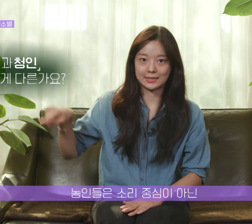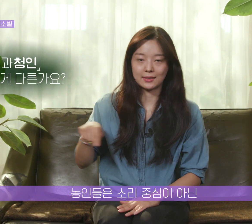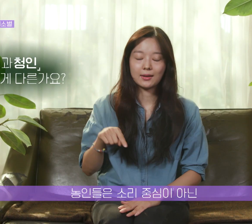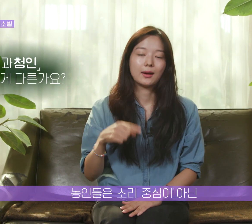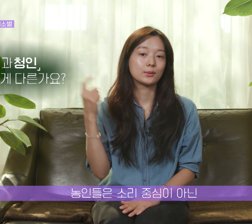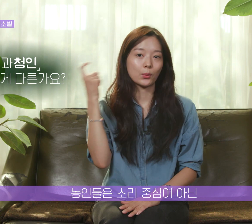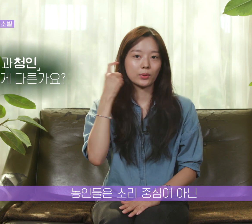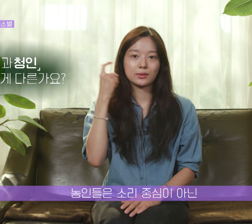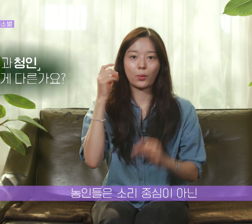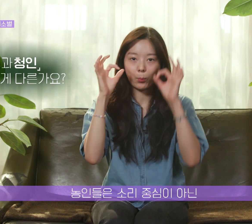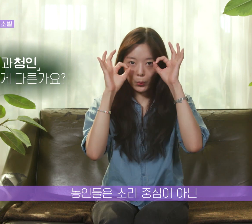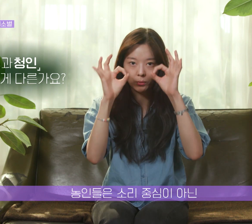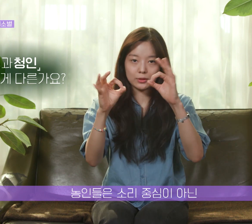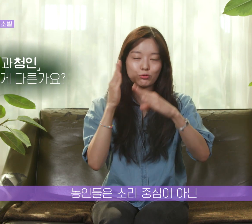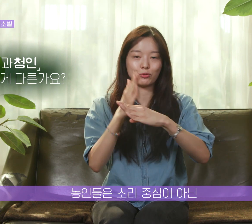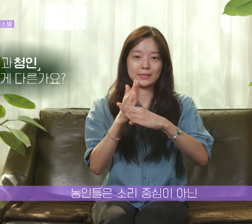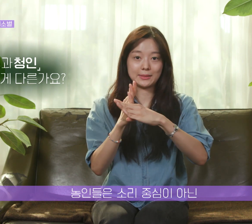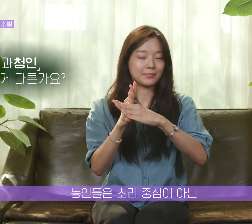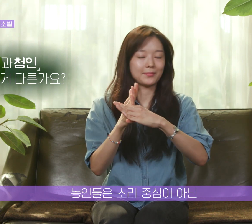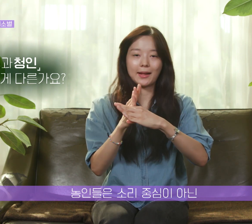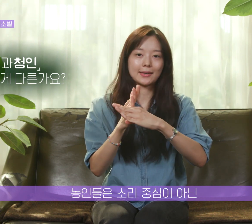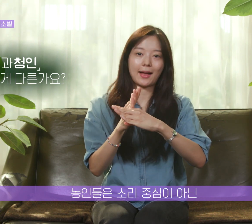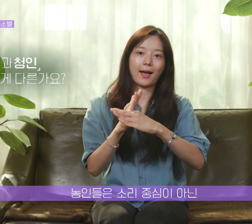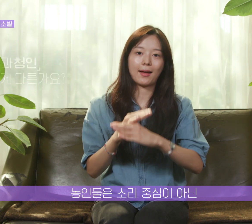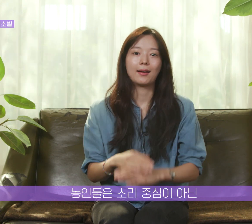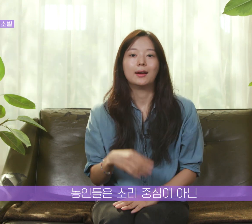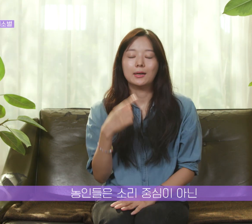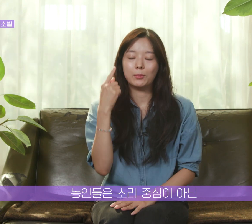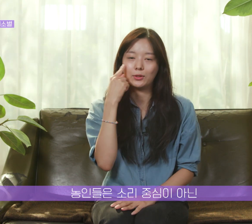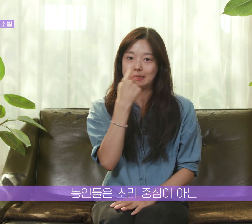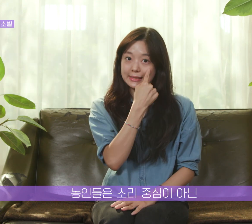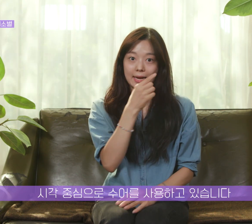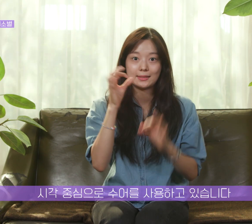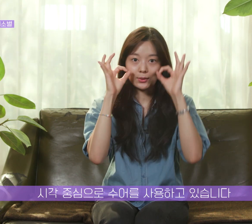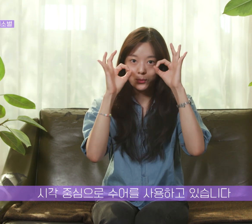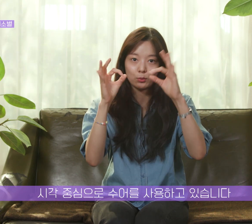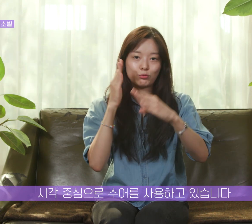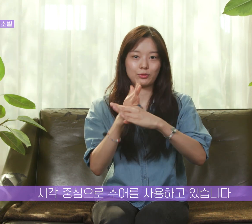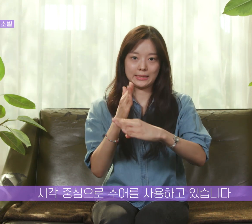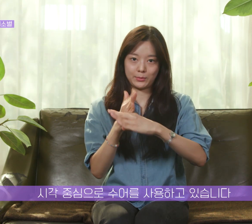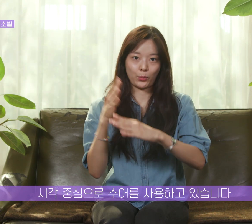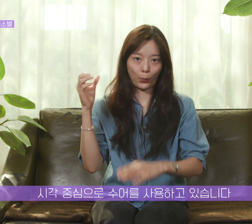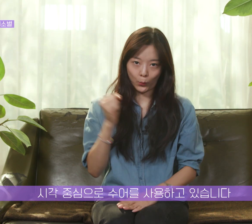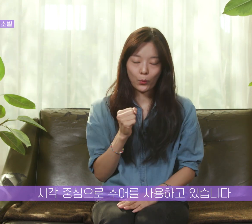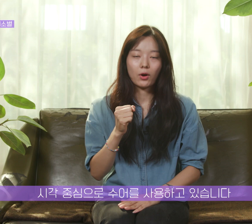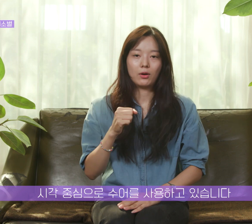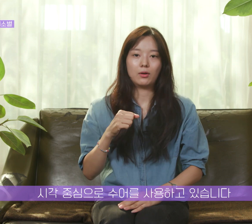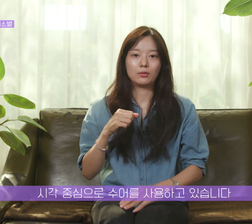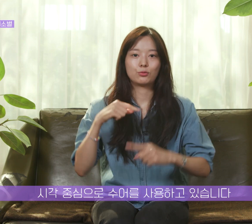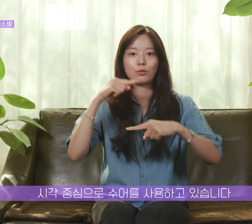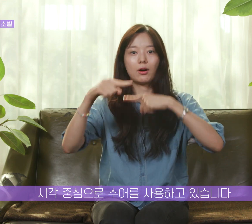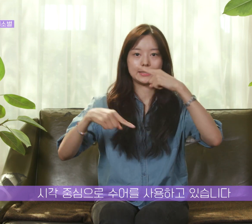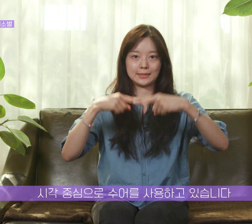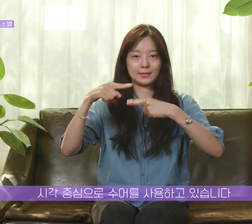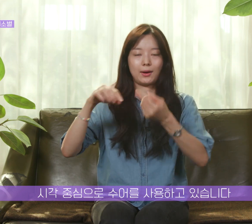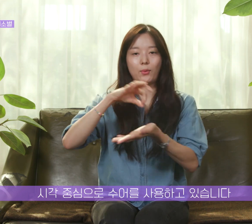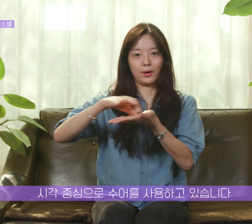노인들이 투어로 보내는 돈이 아니라 뭐 체감적으로 준 돈으로 투어를